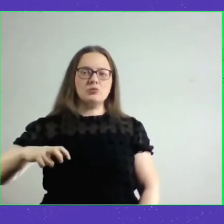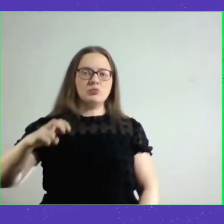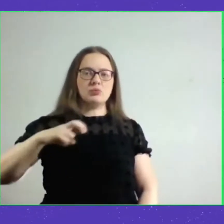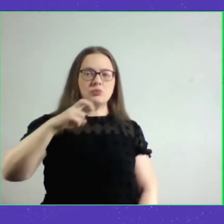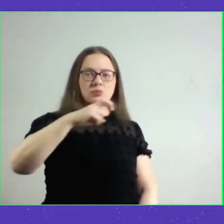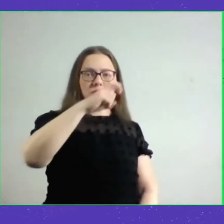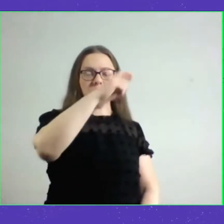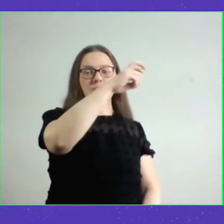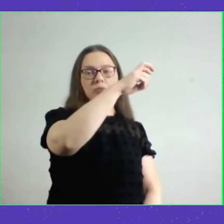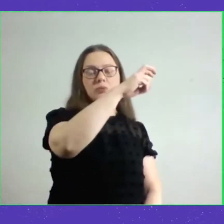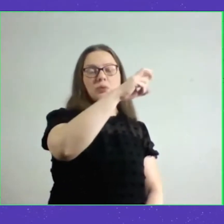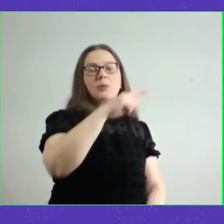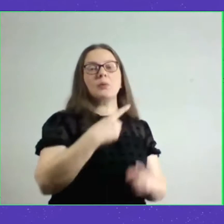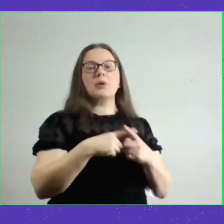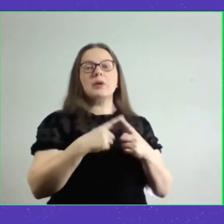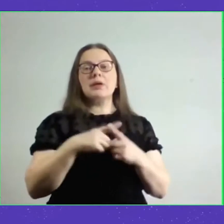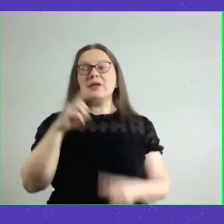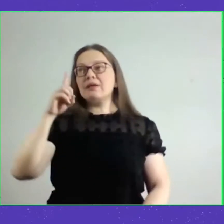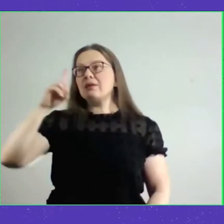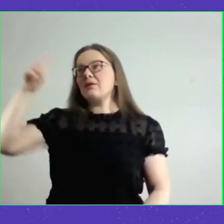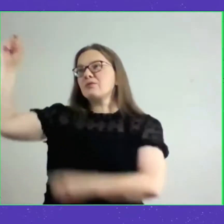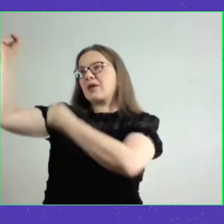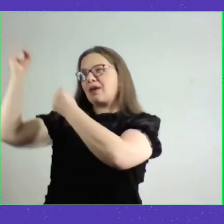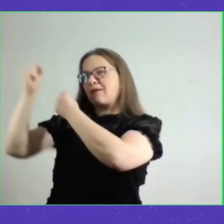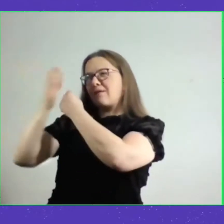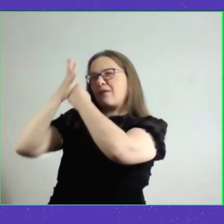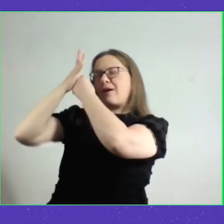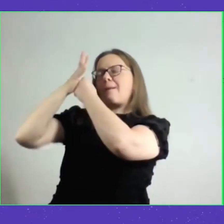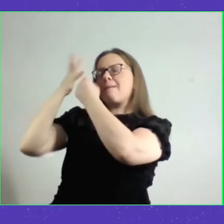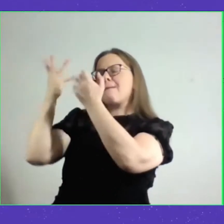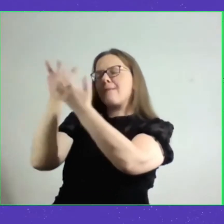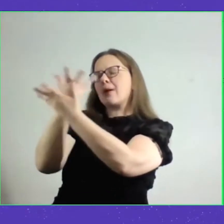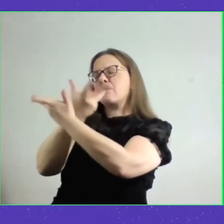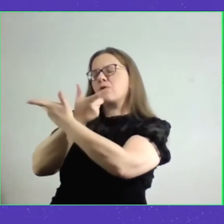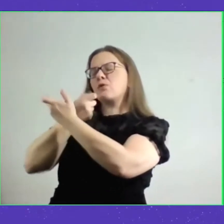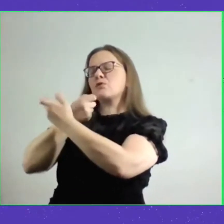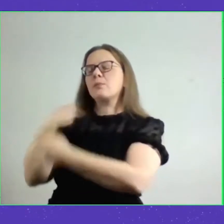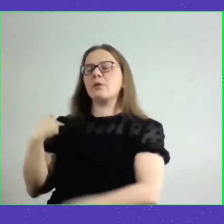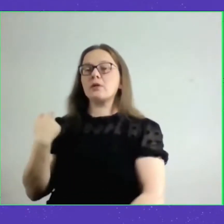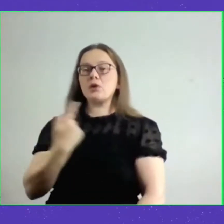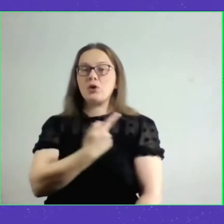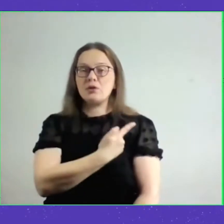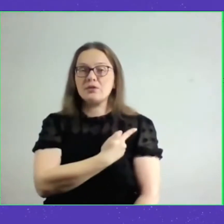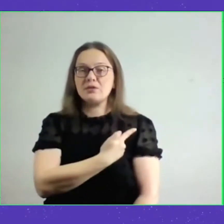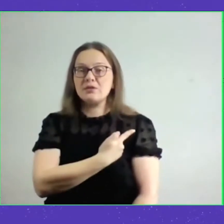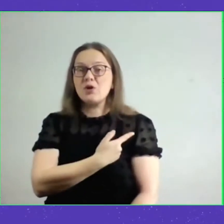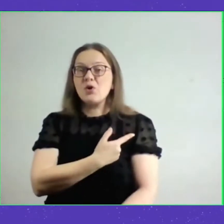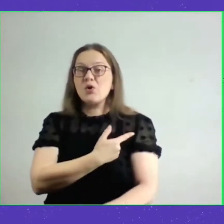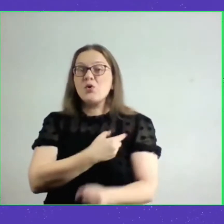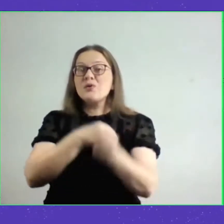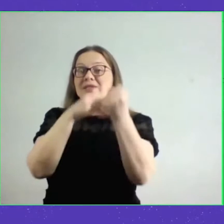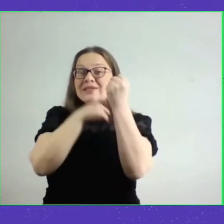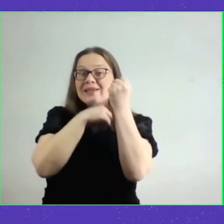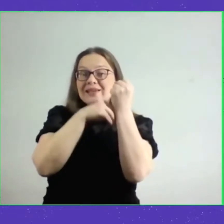nós. O Senhor quer revelar para nós o segredo da felicidade.